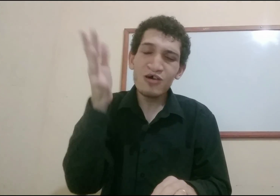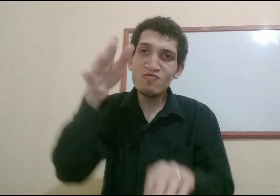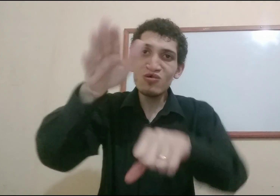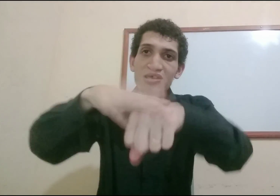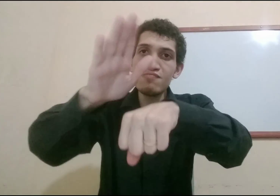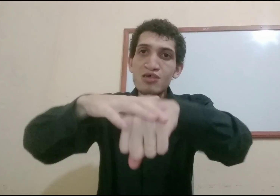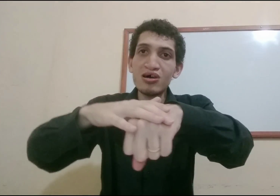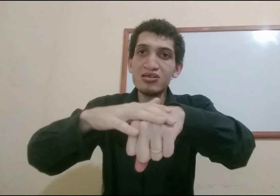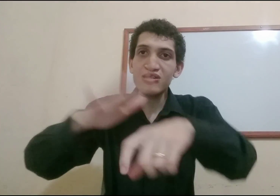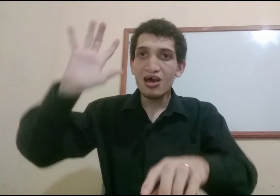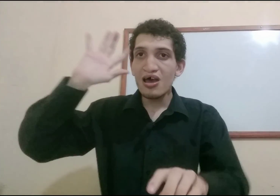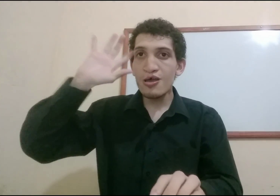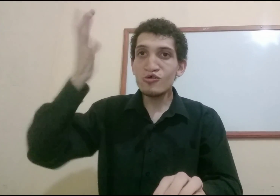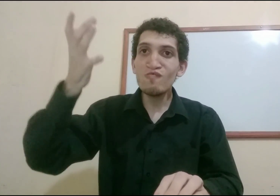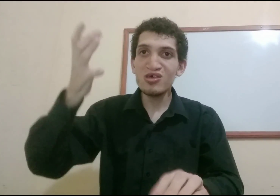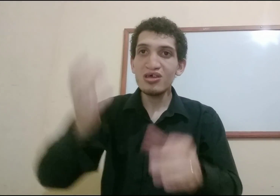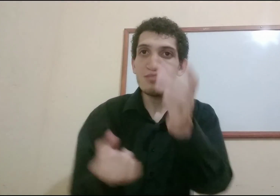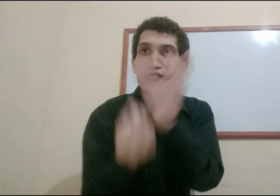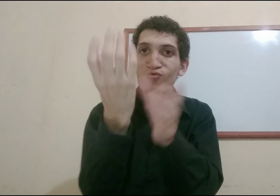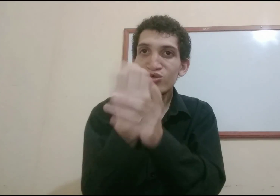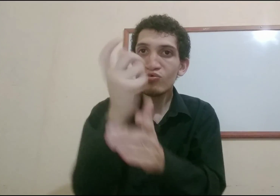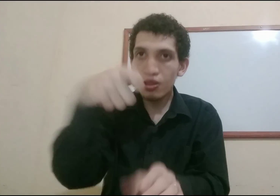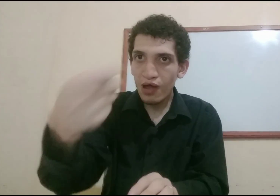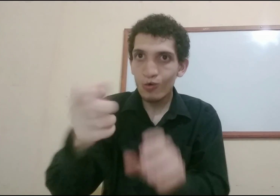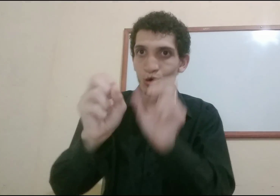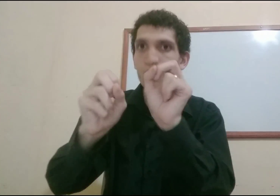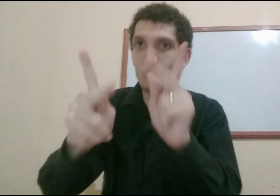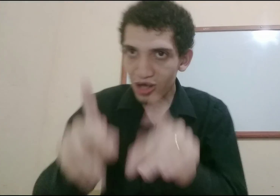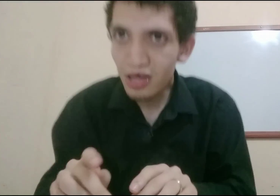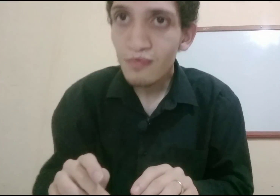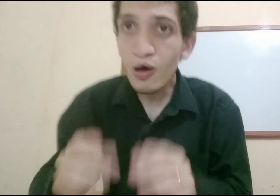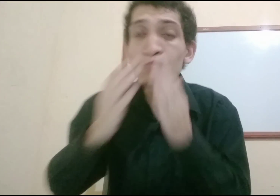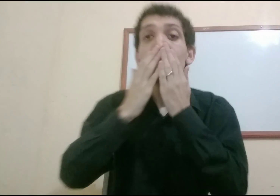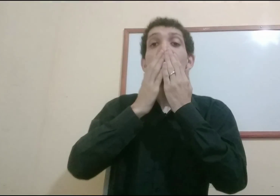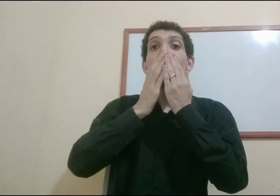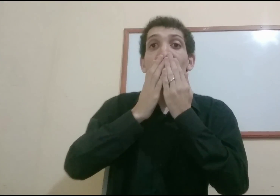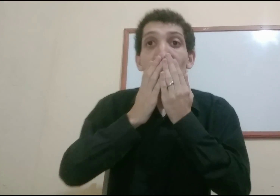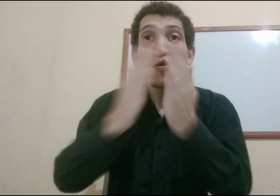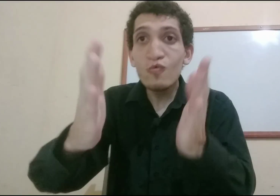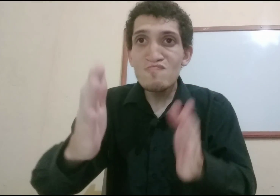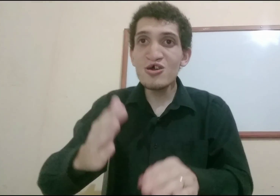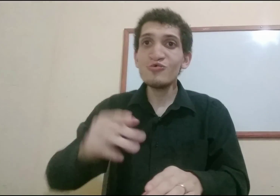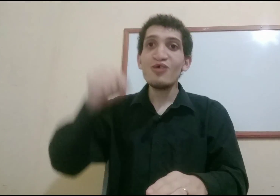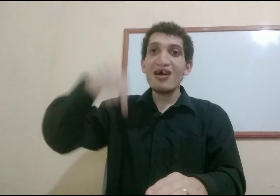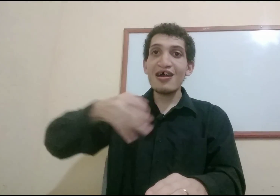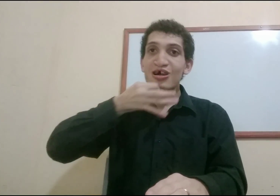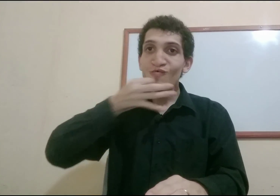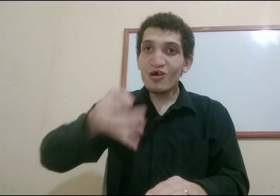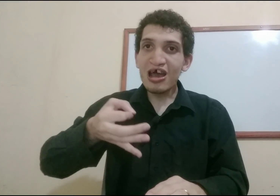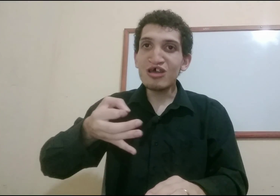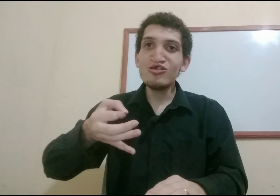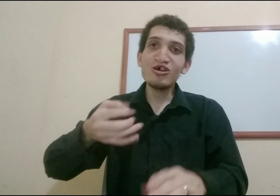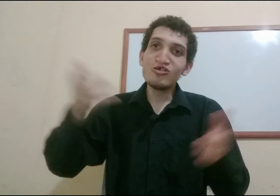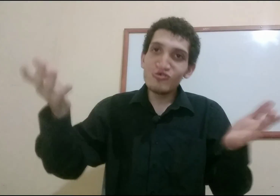de você mesmo aí resolver e produzir um sinal, ok? Então, o mesmo, essa foi a dica de